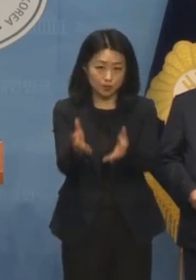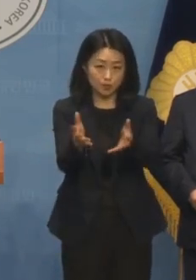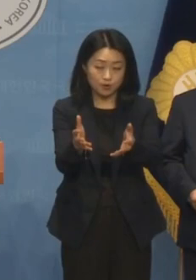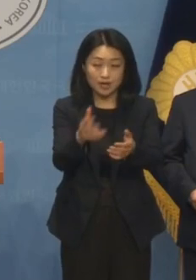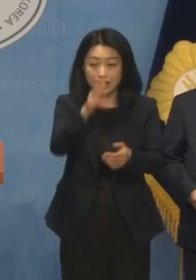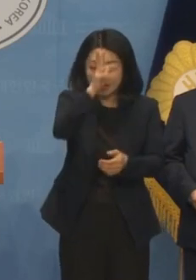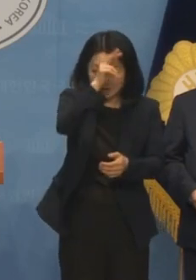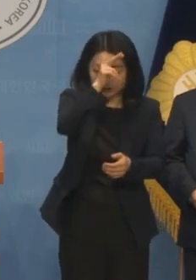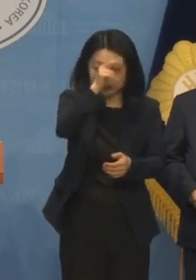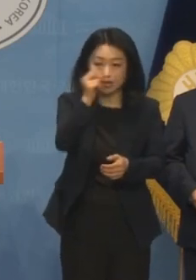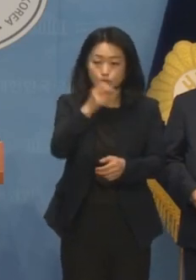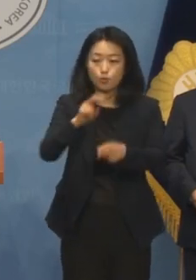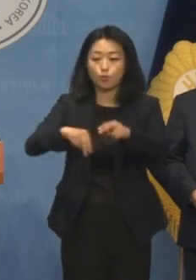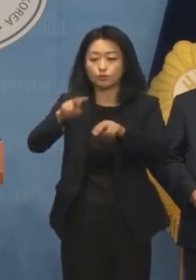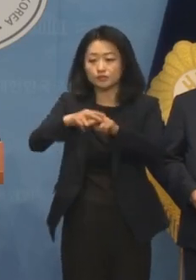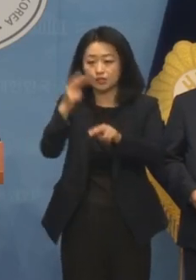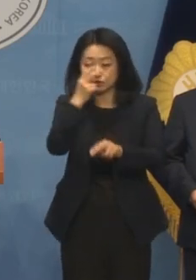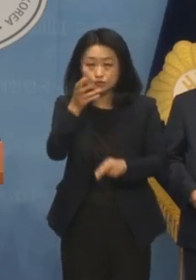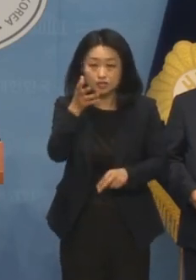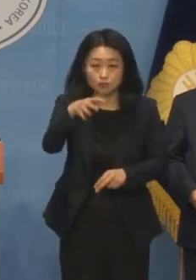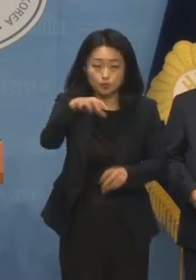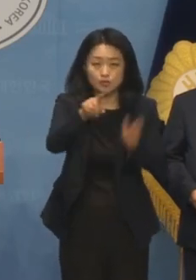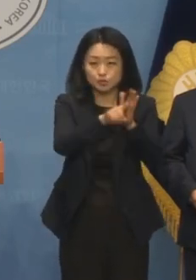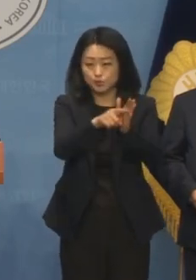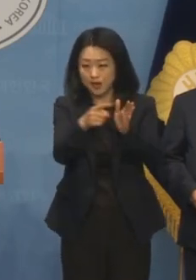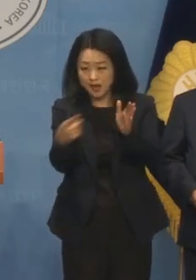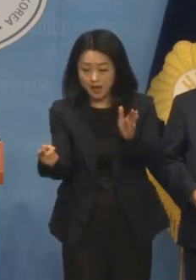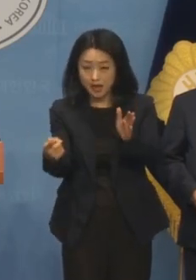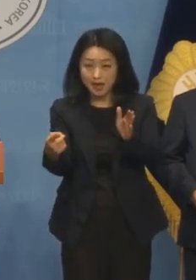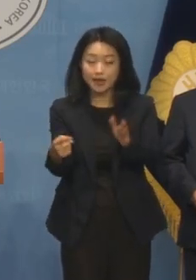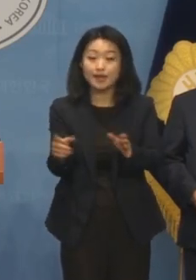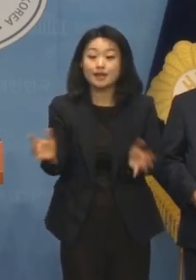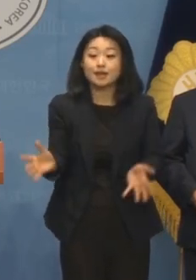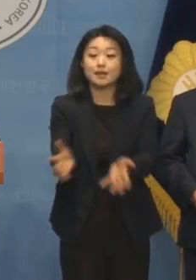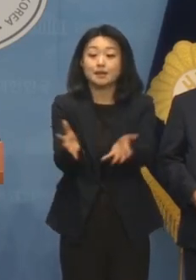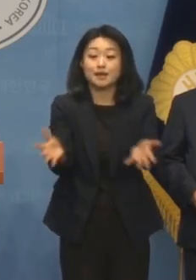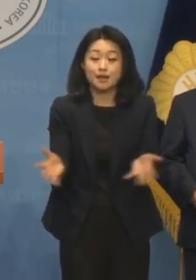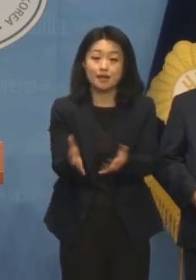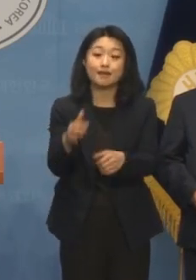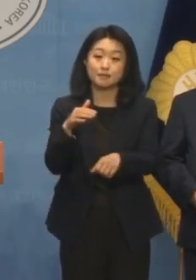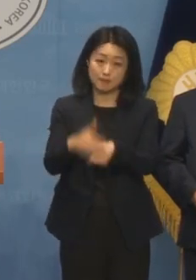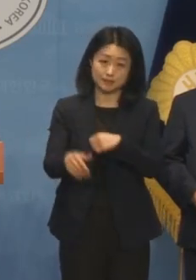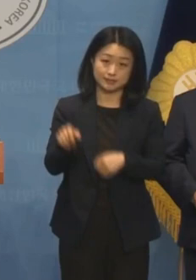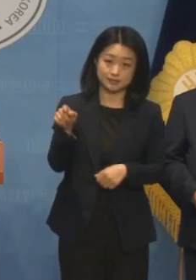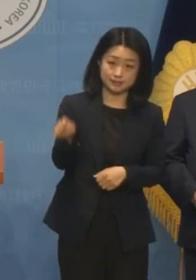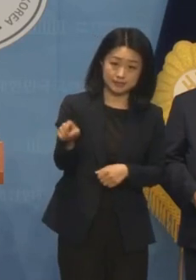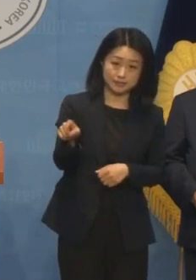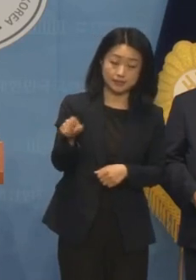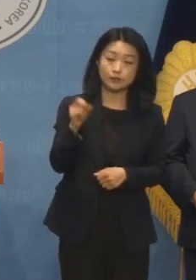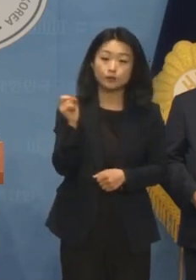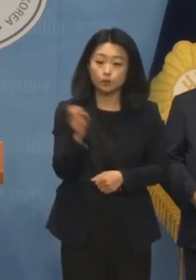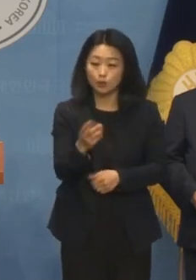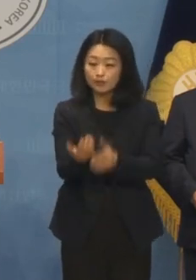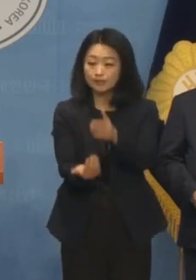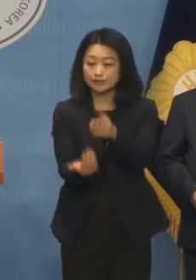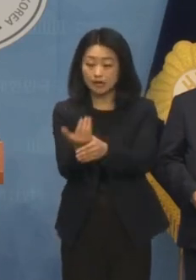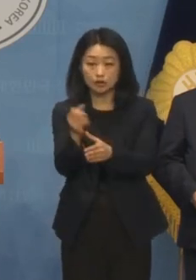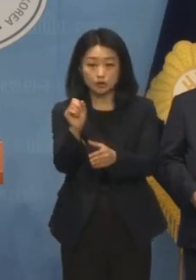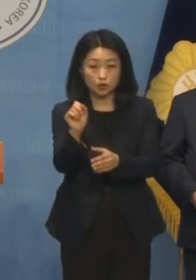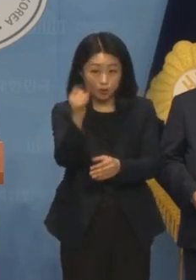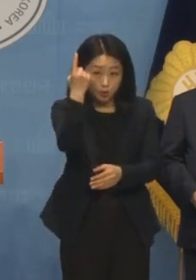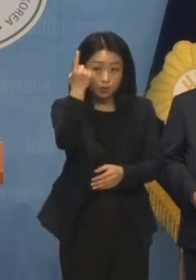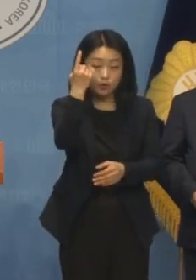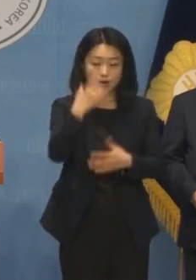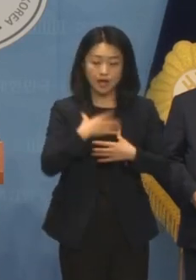경찰, 공수처조차 신뢰할 수 없는 조직으로 매도하는 행위입니다. 특히 이번 사건으로